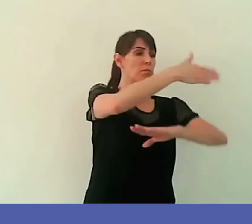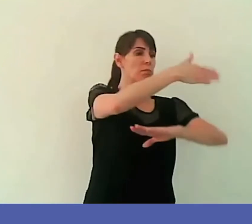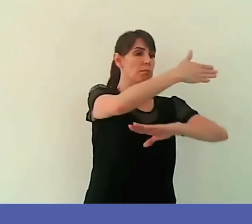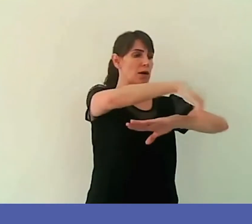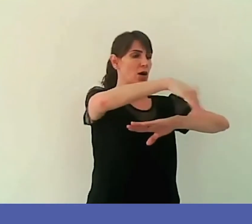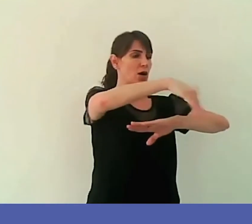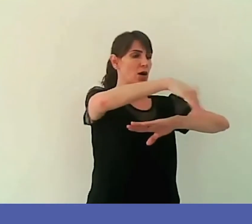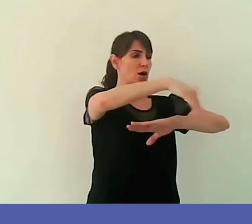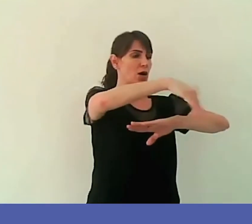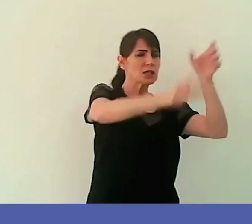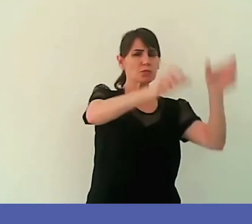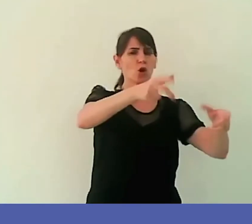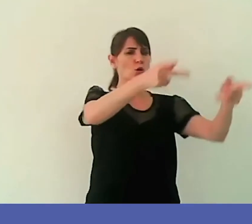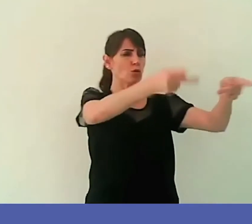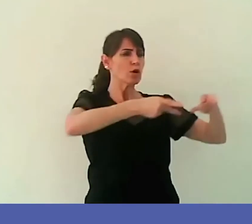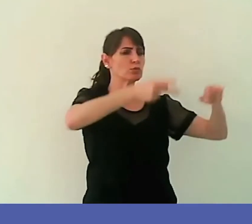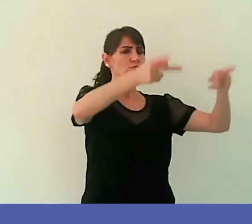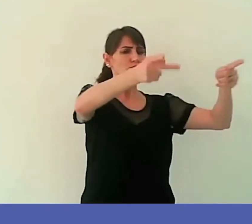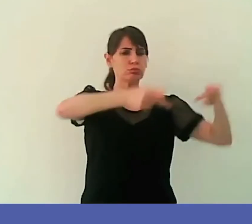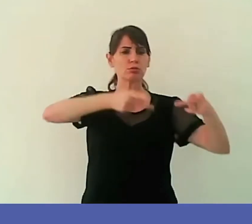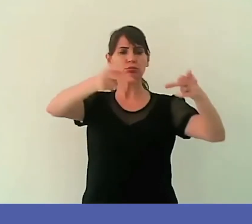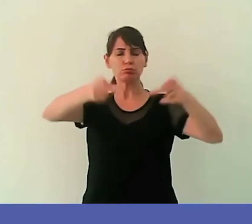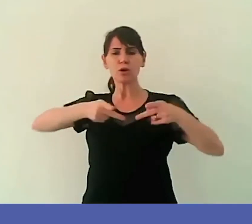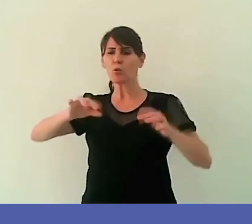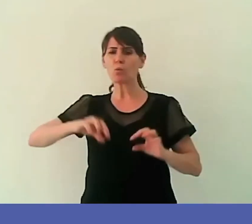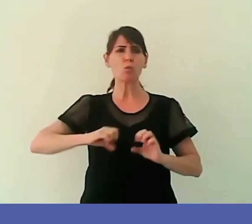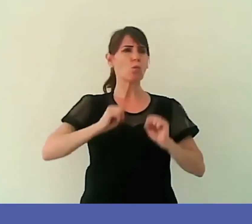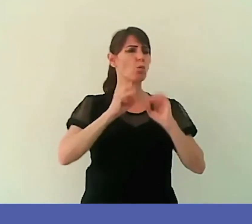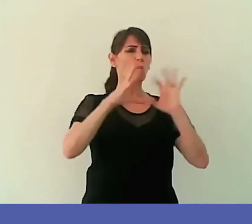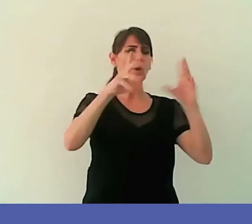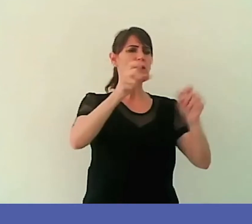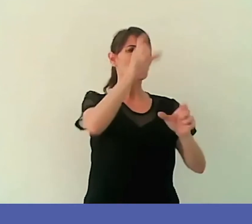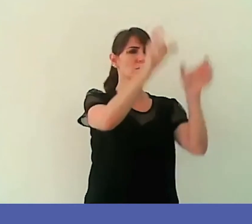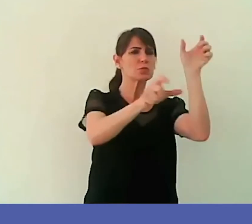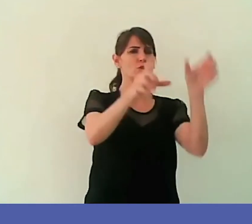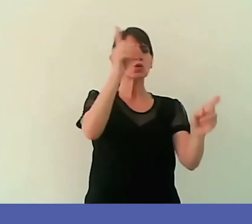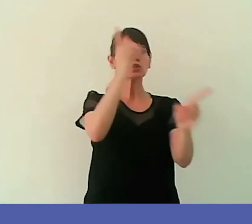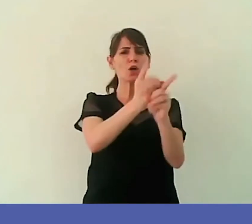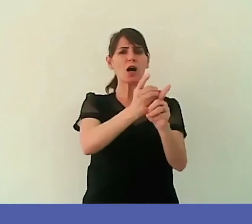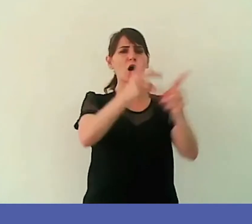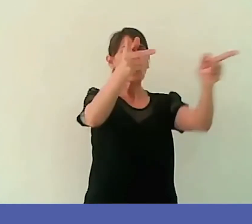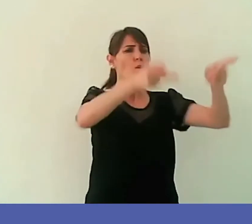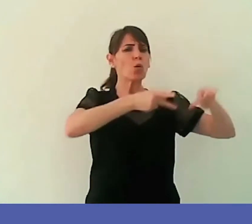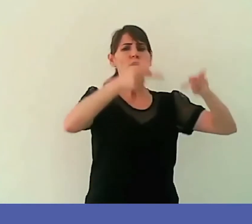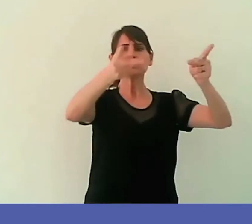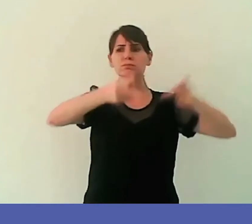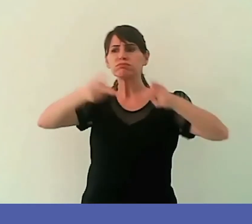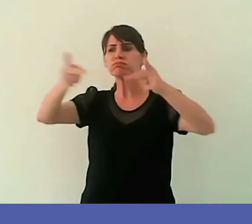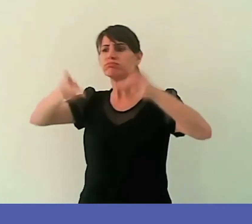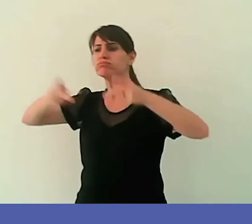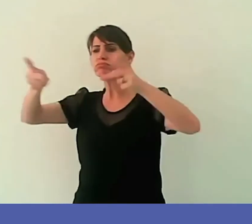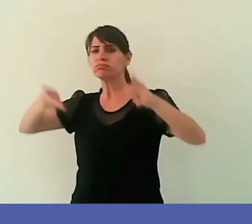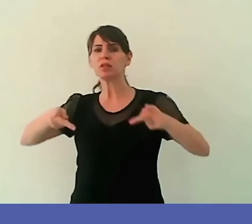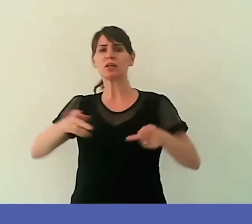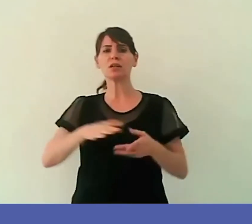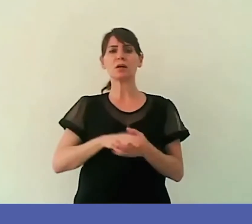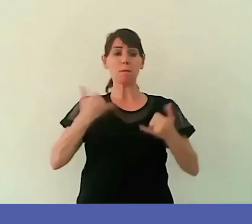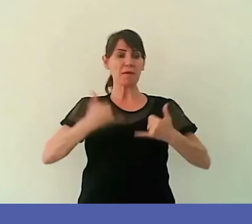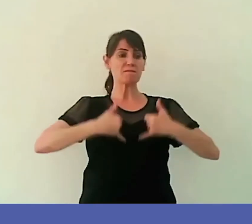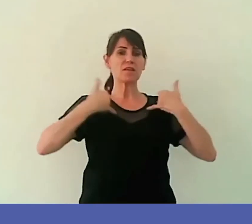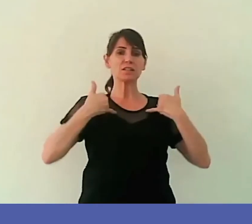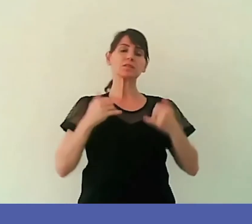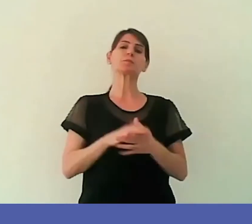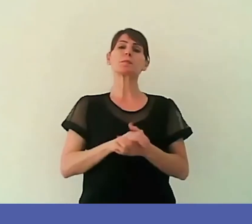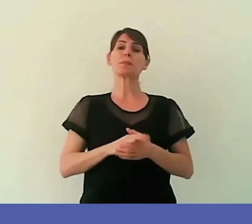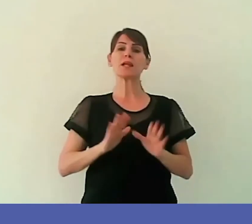as bodas a quantos encontrardes. Irmãos, já que os